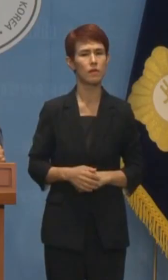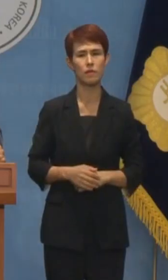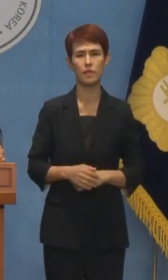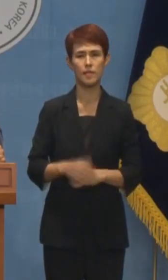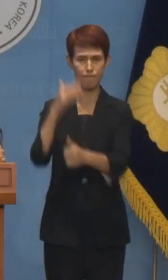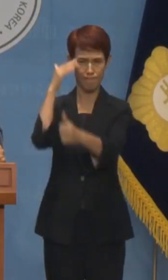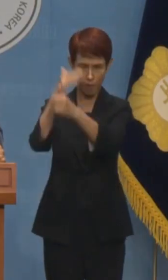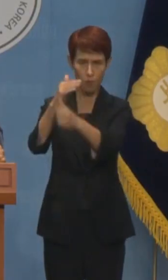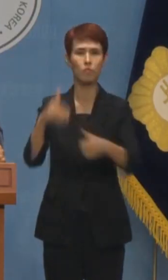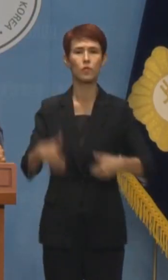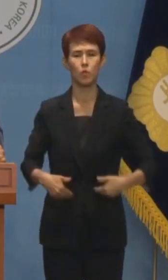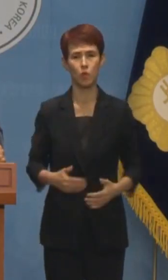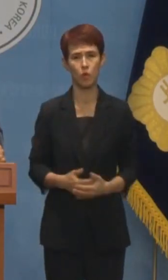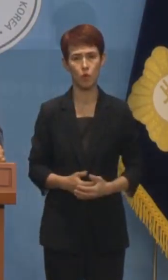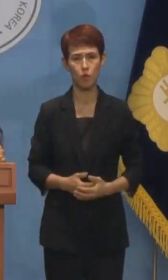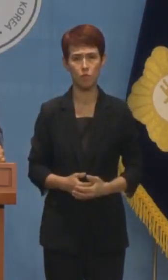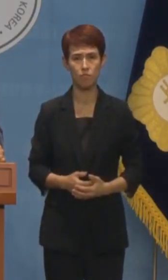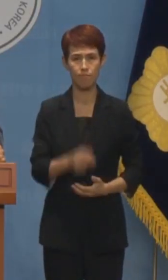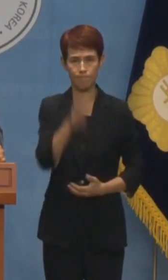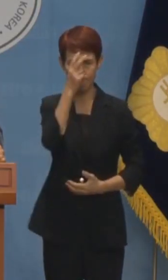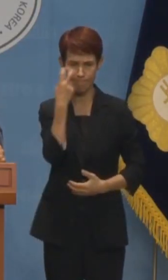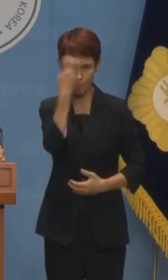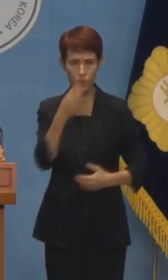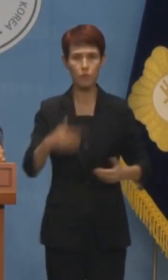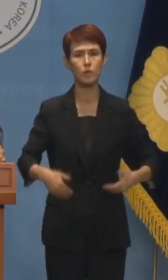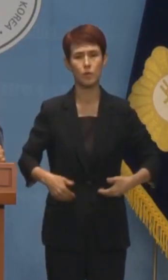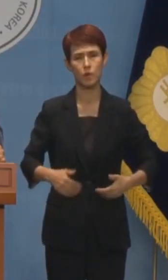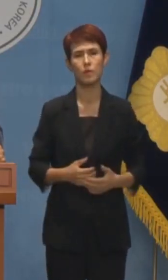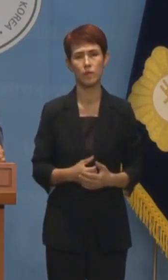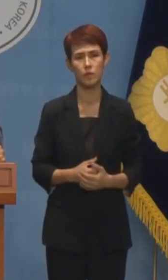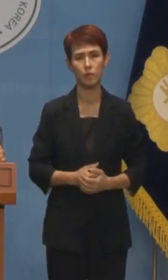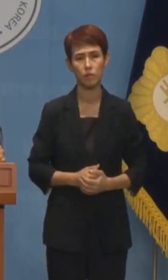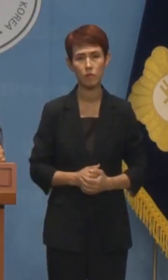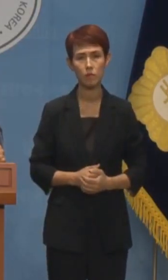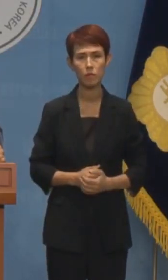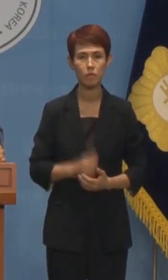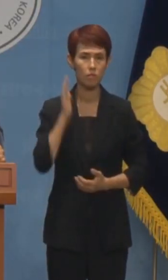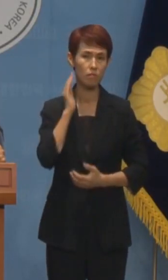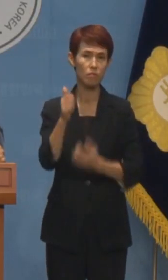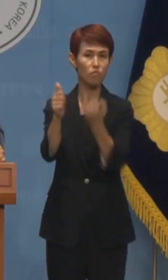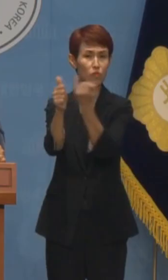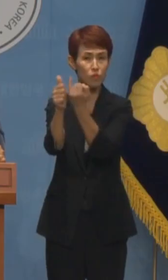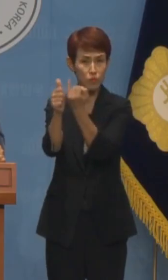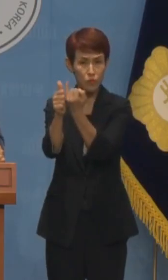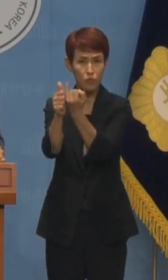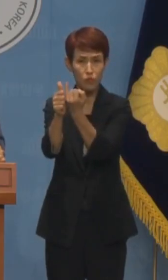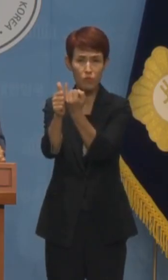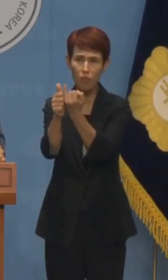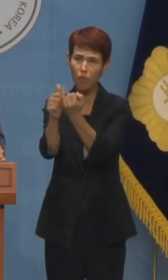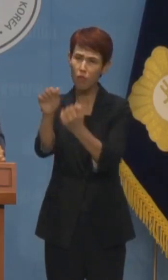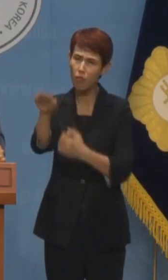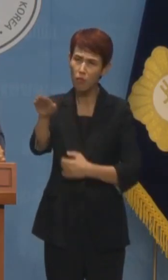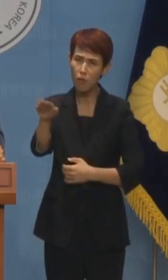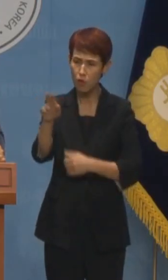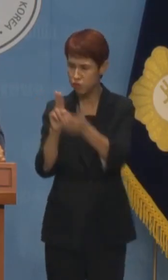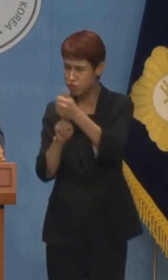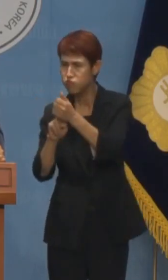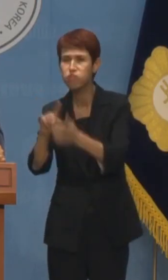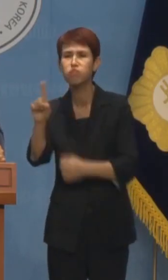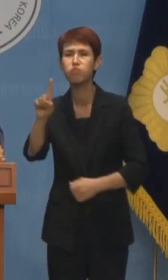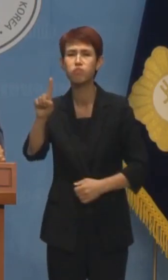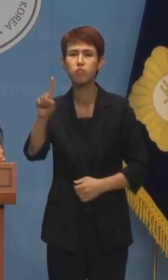파면 조치하고 수사해야 합니다. 김건희, 윤석열 부부는 도대체 어디에 숨어